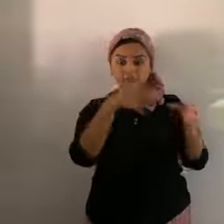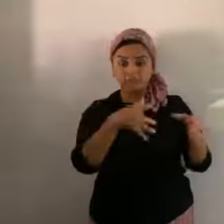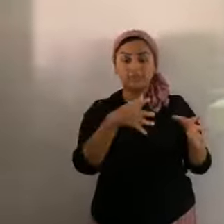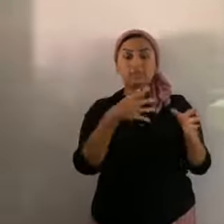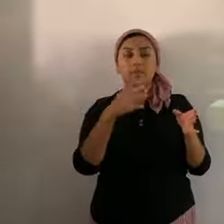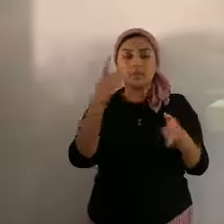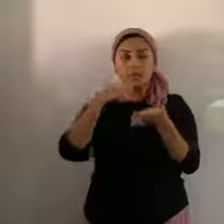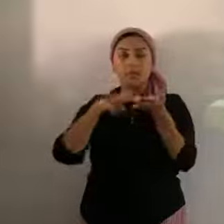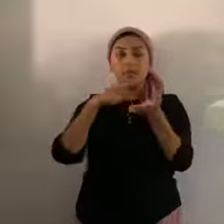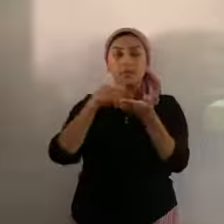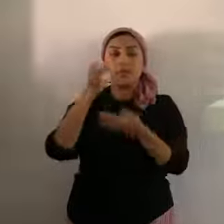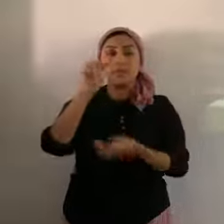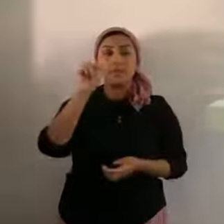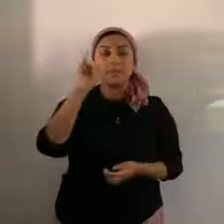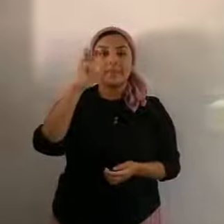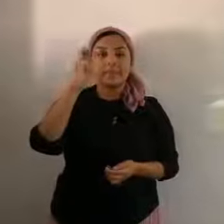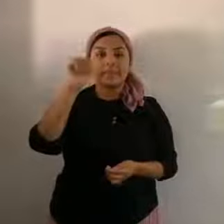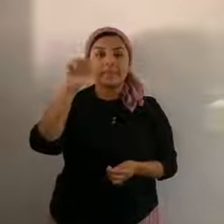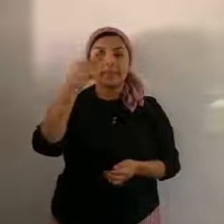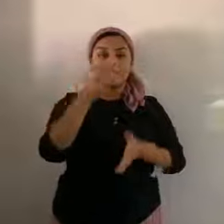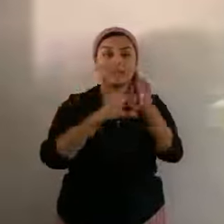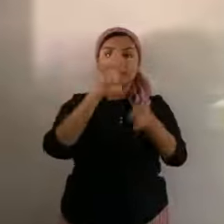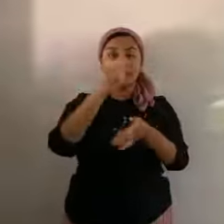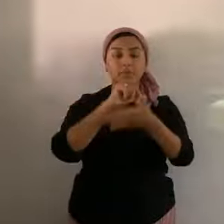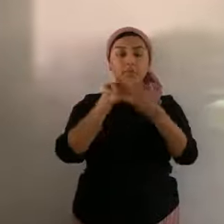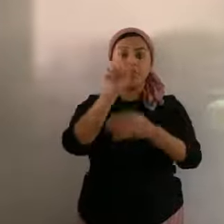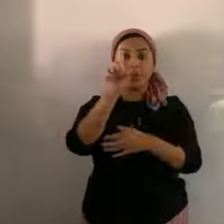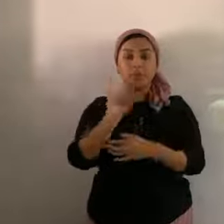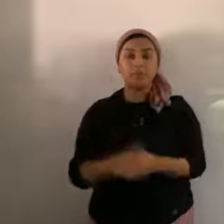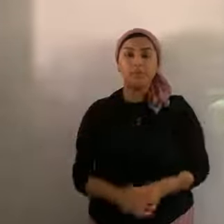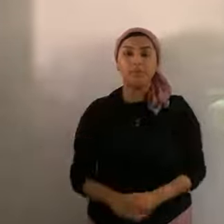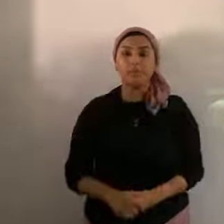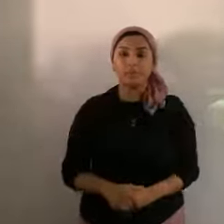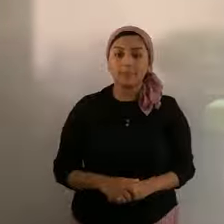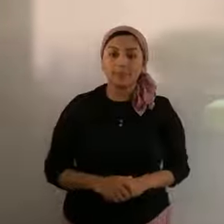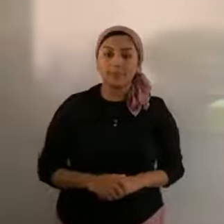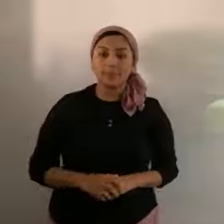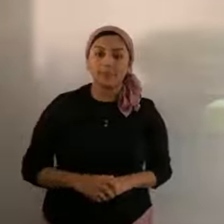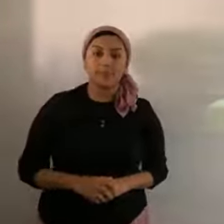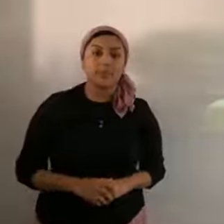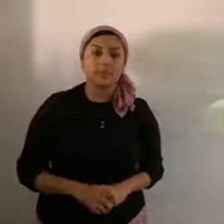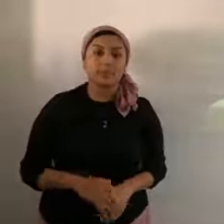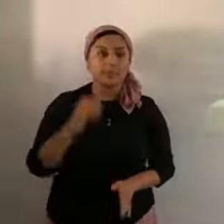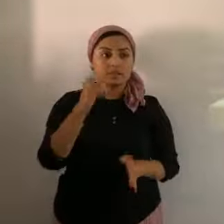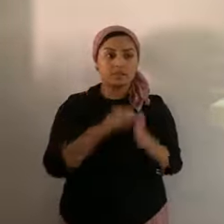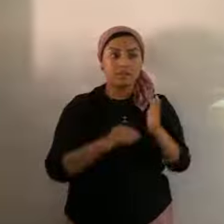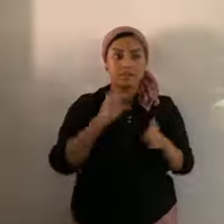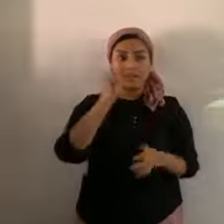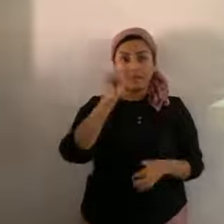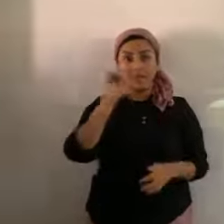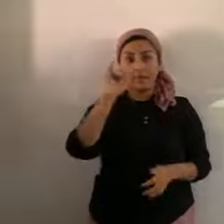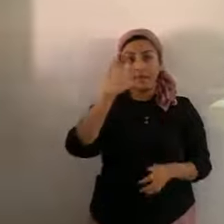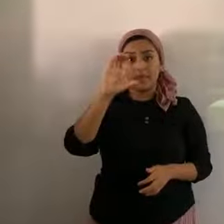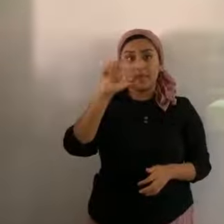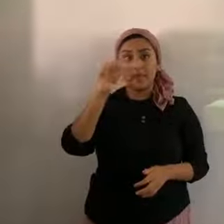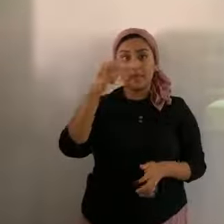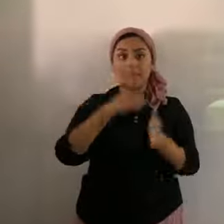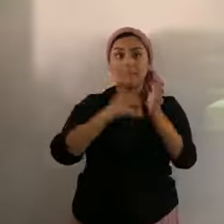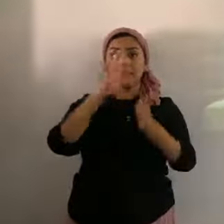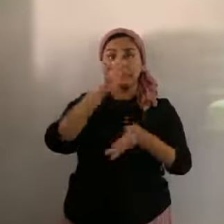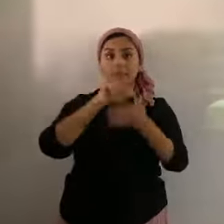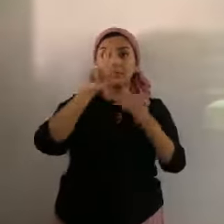a buscar el capítulo 7 y el verso 1. 7:1 de Miqueas. Cuando lo tengan, me dicen